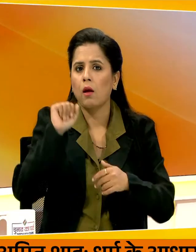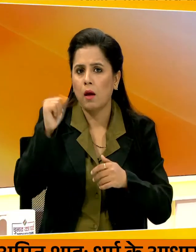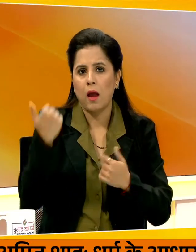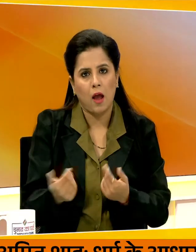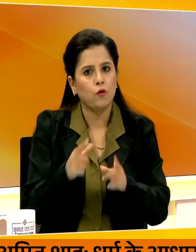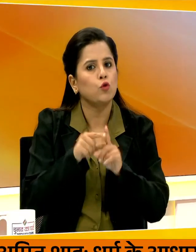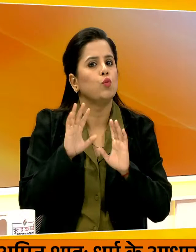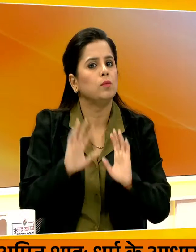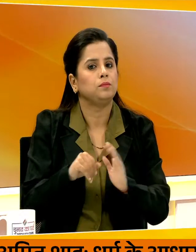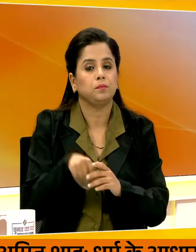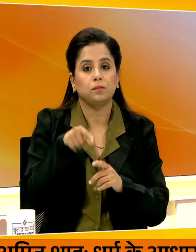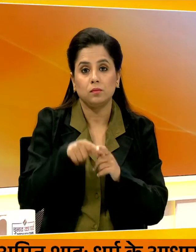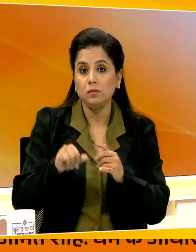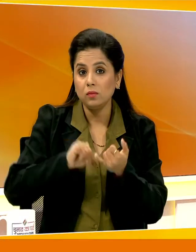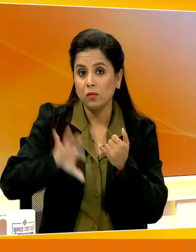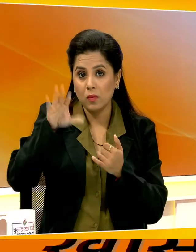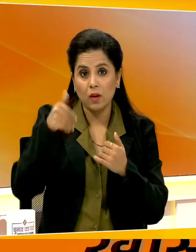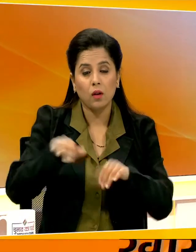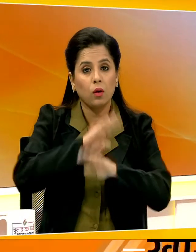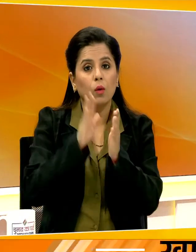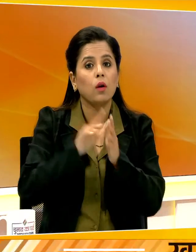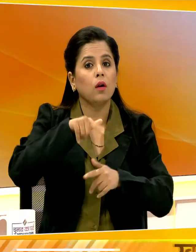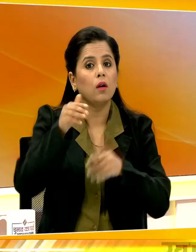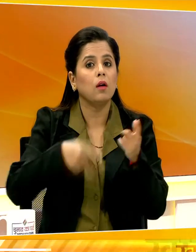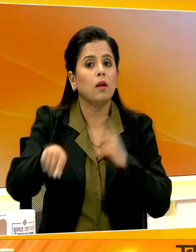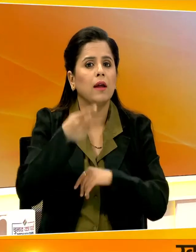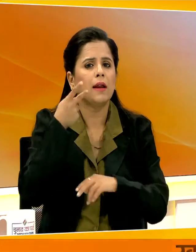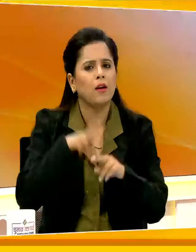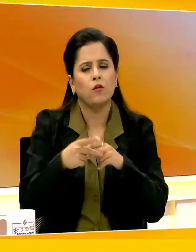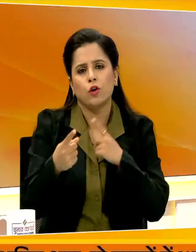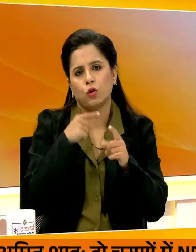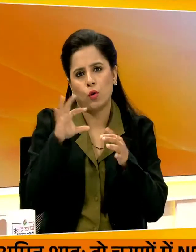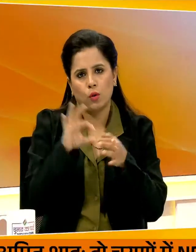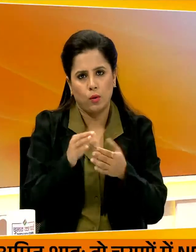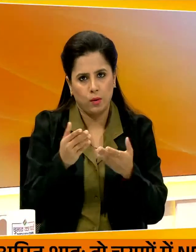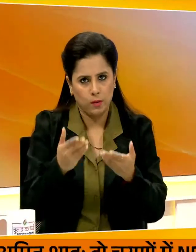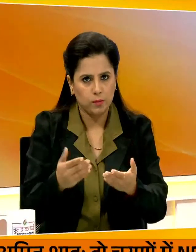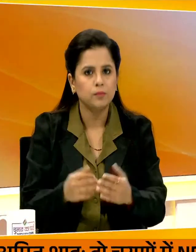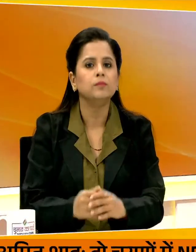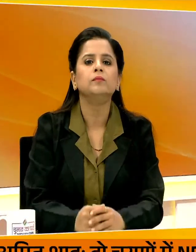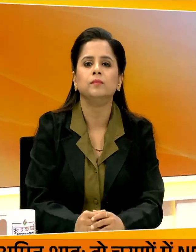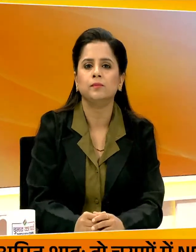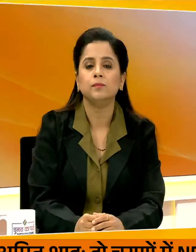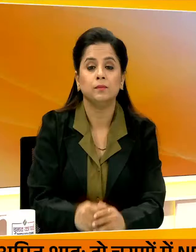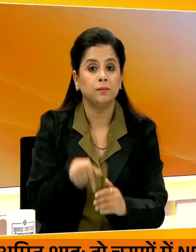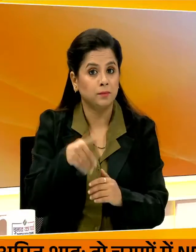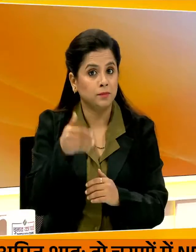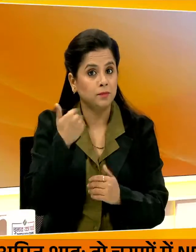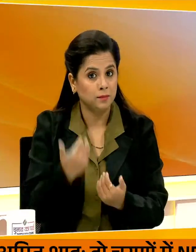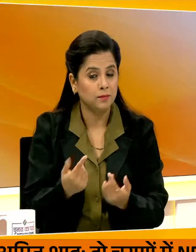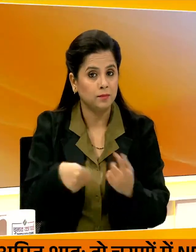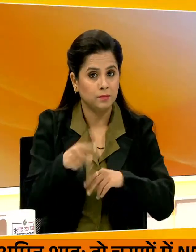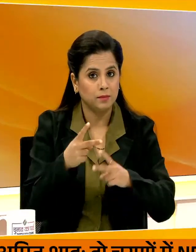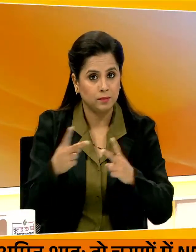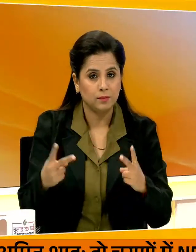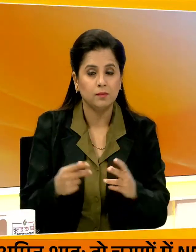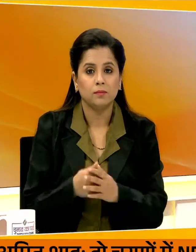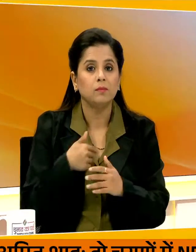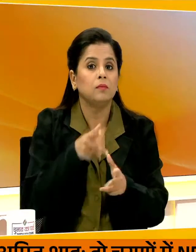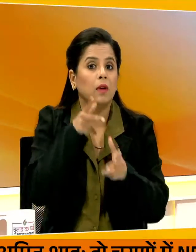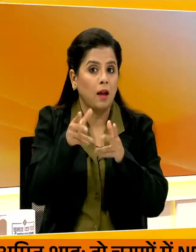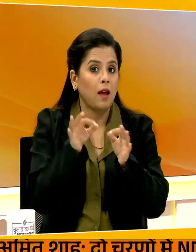होता है। राज्य में विधानसभा की अगर बात की जाए तो आपको यहाँ बताते